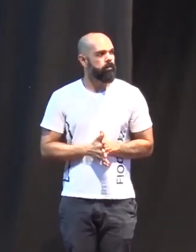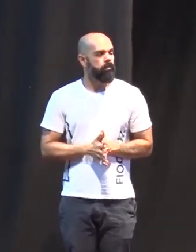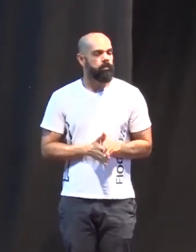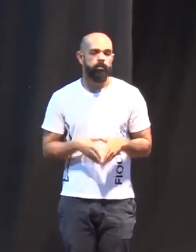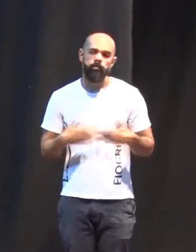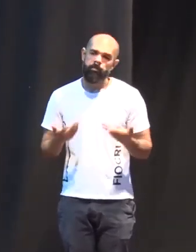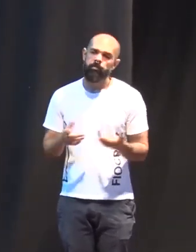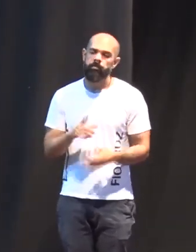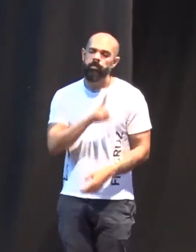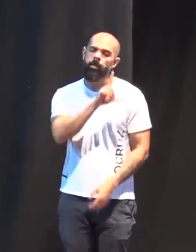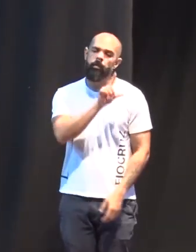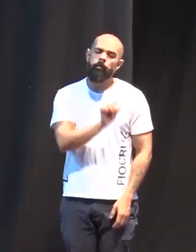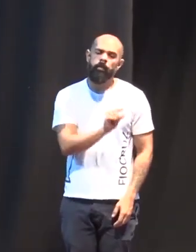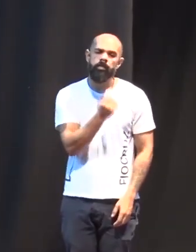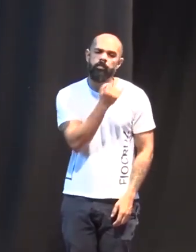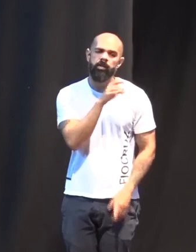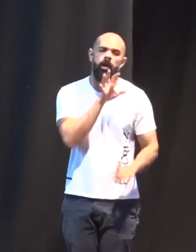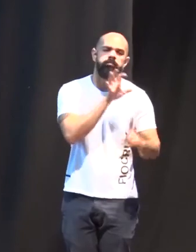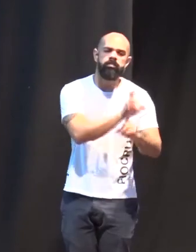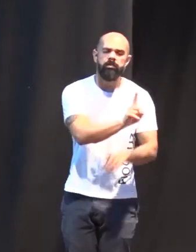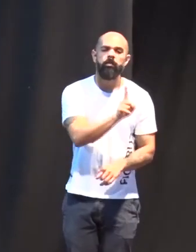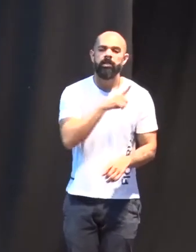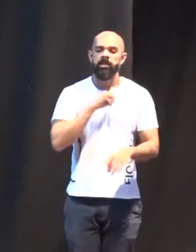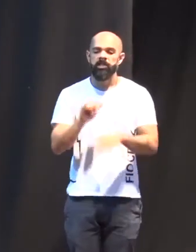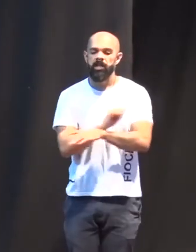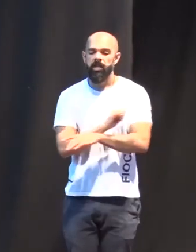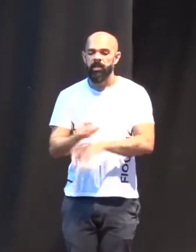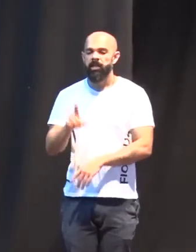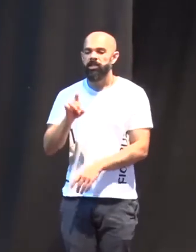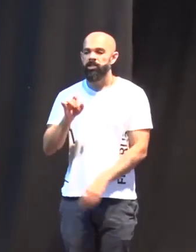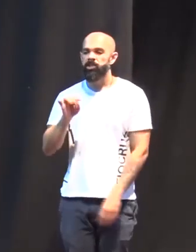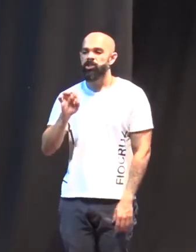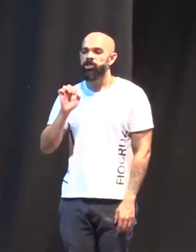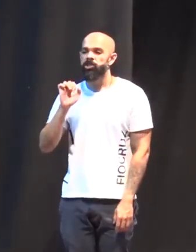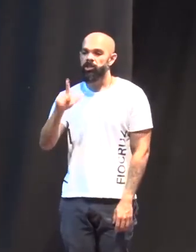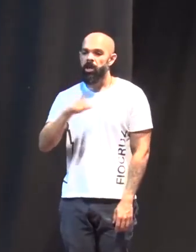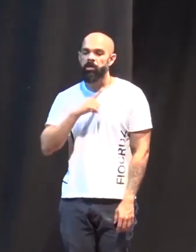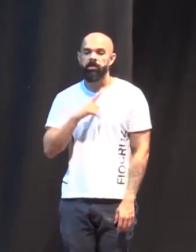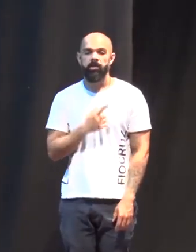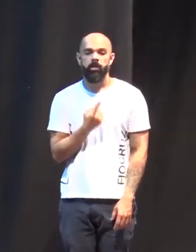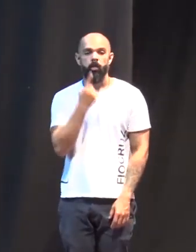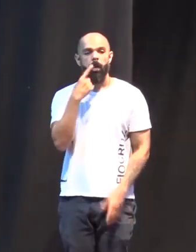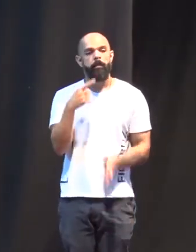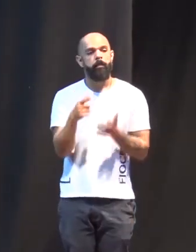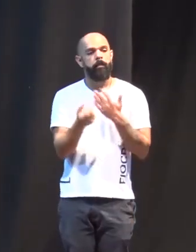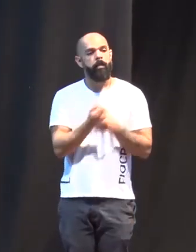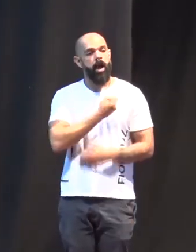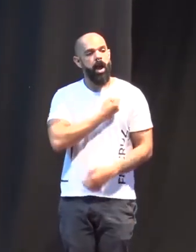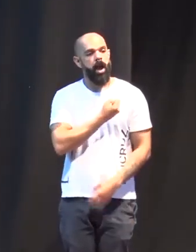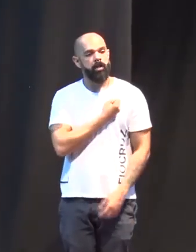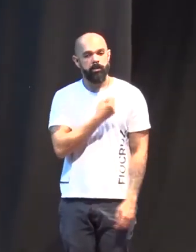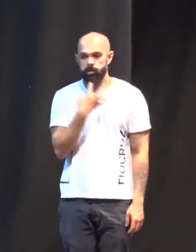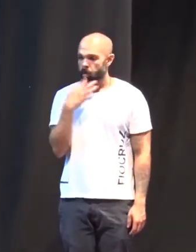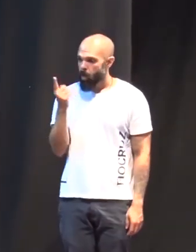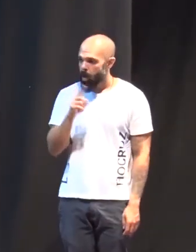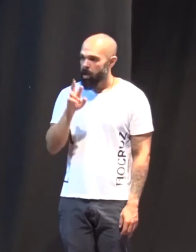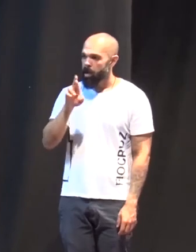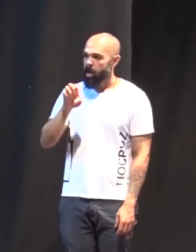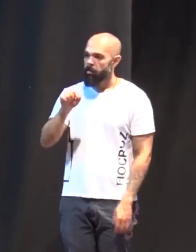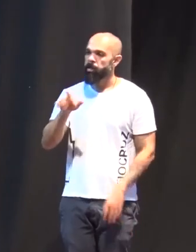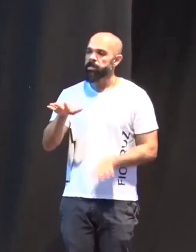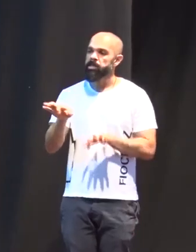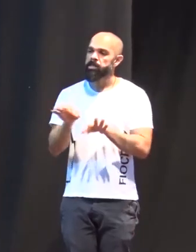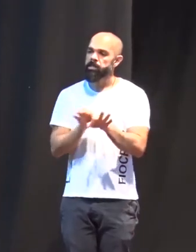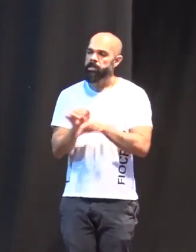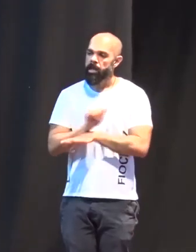Talvez menos importante, porque não causou tanto impacto, mas a Estratégia Digital Brasileira tem uma página inteira sobre REA. Então, para quem não conhece esse documento, mas a Estratégia Digital